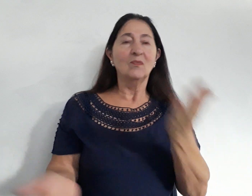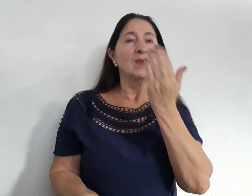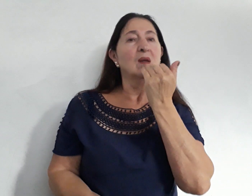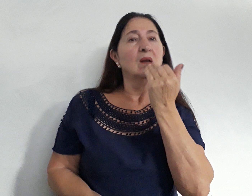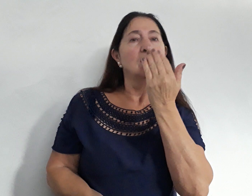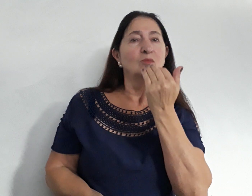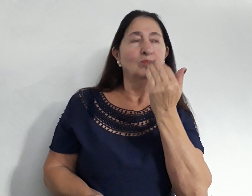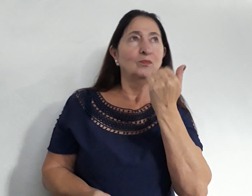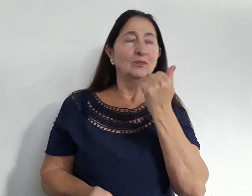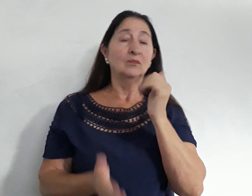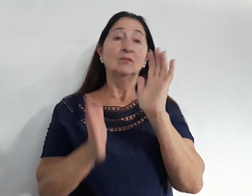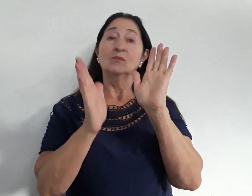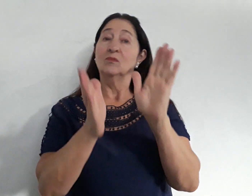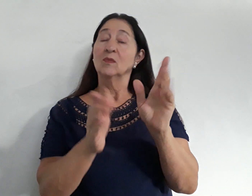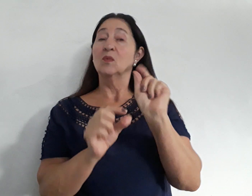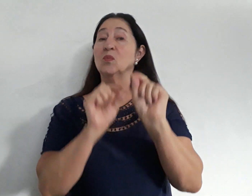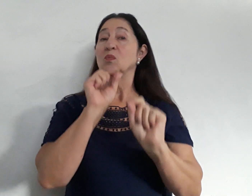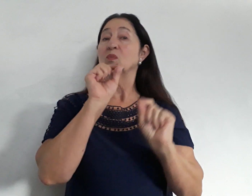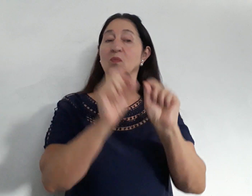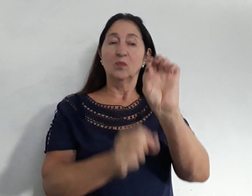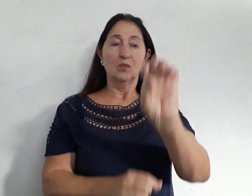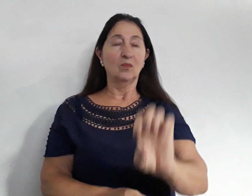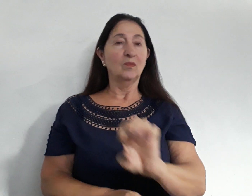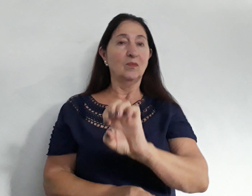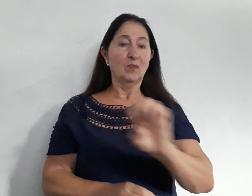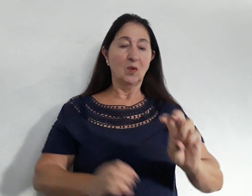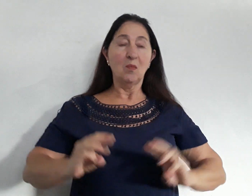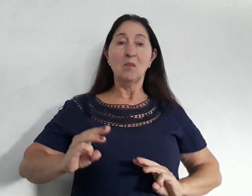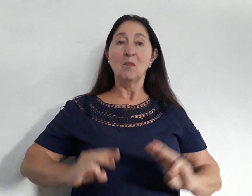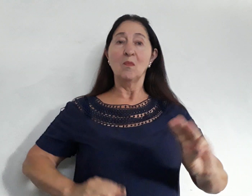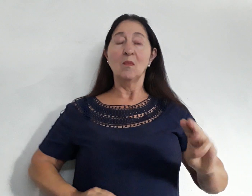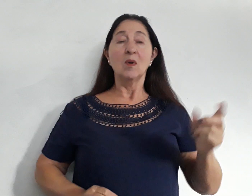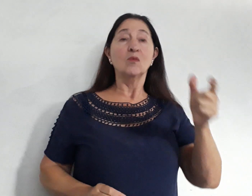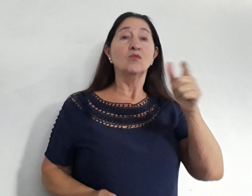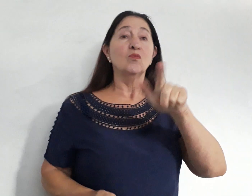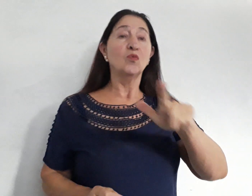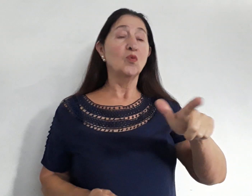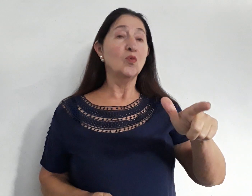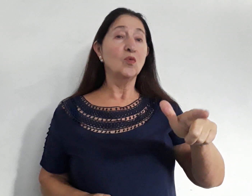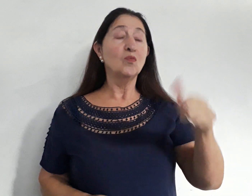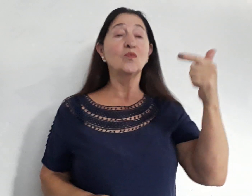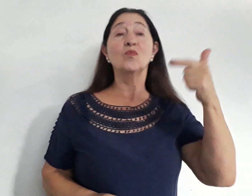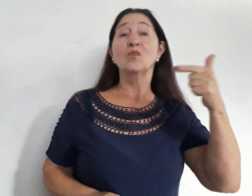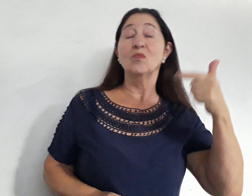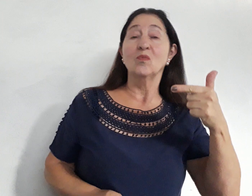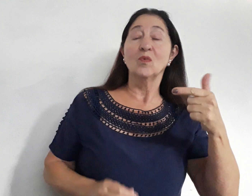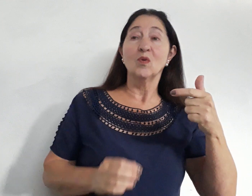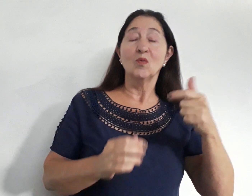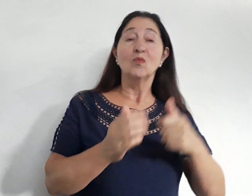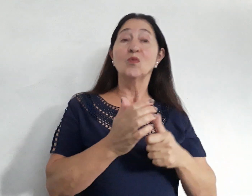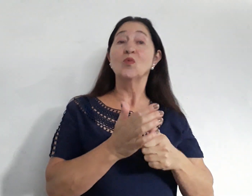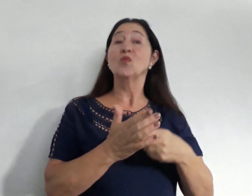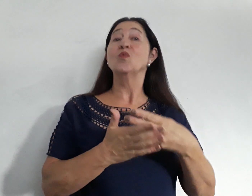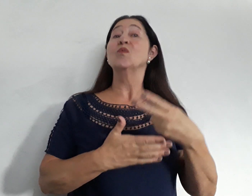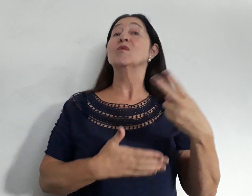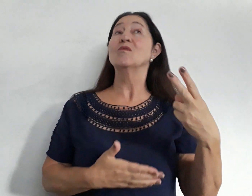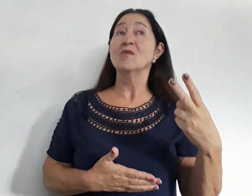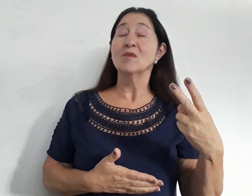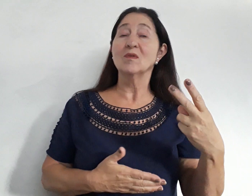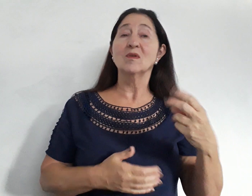ouviu o Evangelho de Marcos, é a segunda vez que Marcos narra essa multiplicação dos pães. É o compromisso